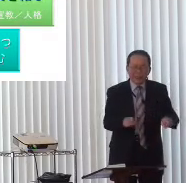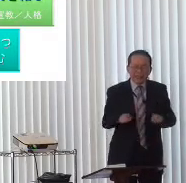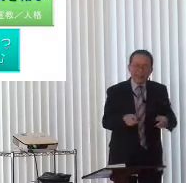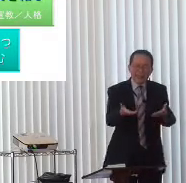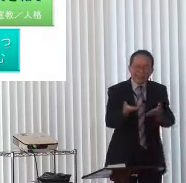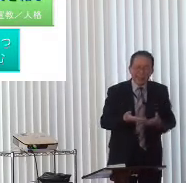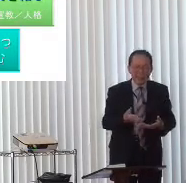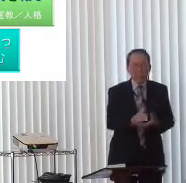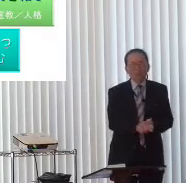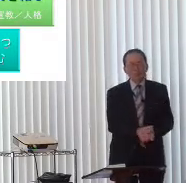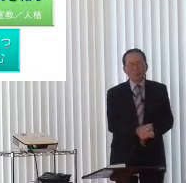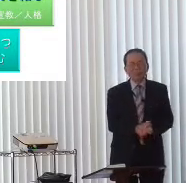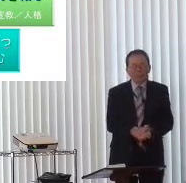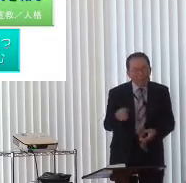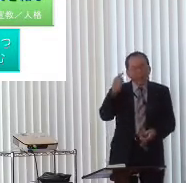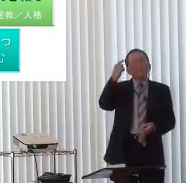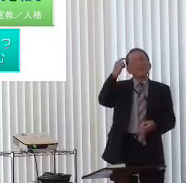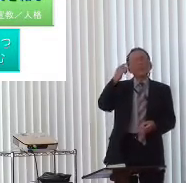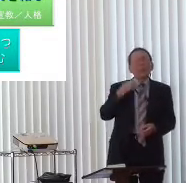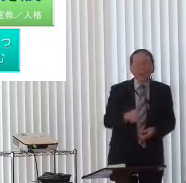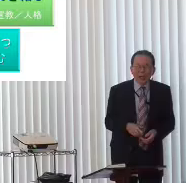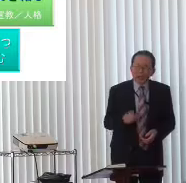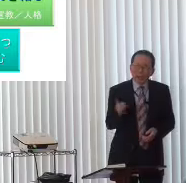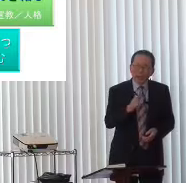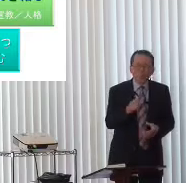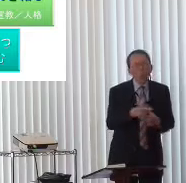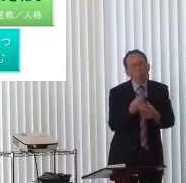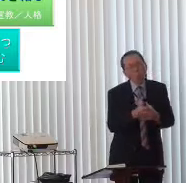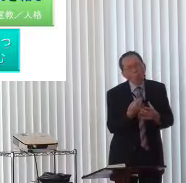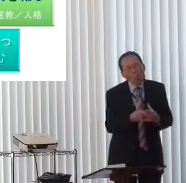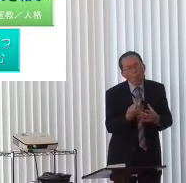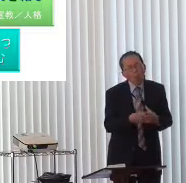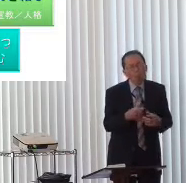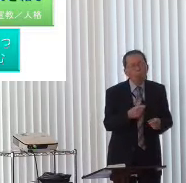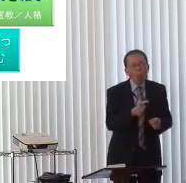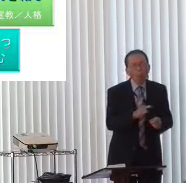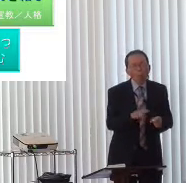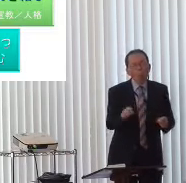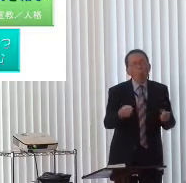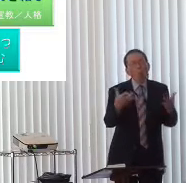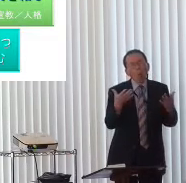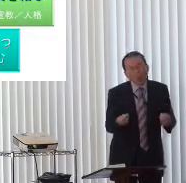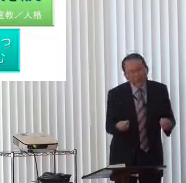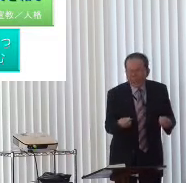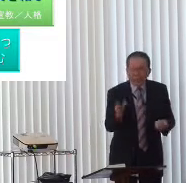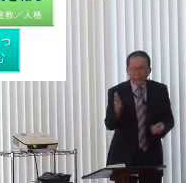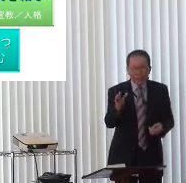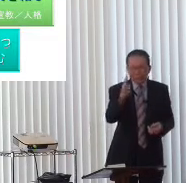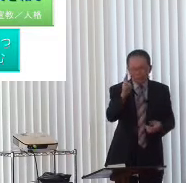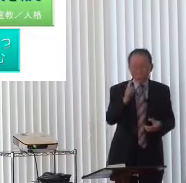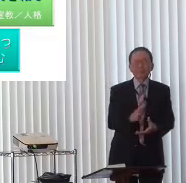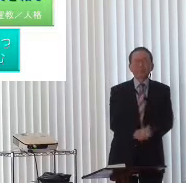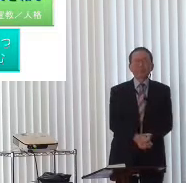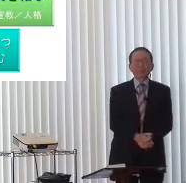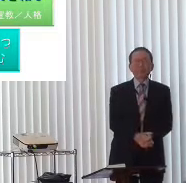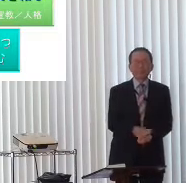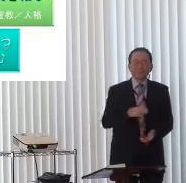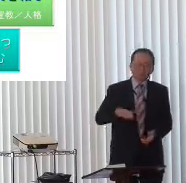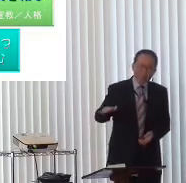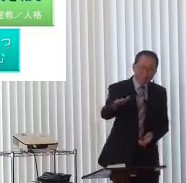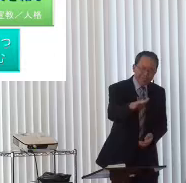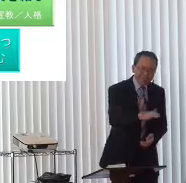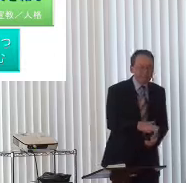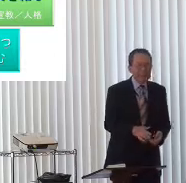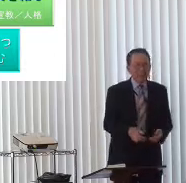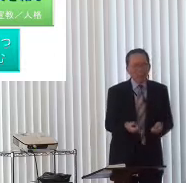て、気がついてみたら何もしないで1年が終わったということがありませんように、私たちはみん